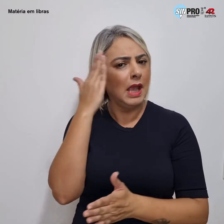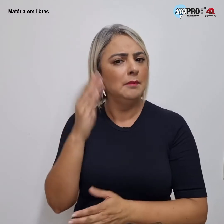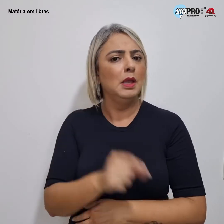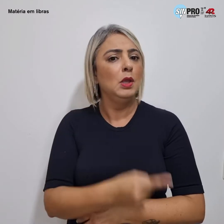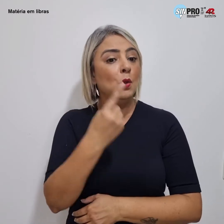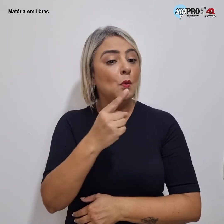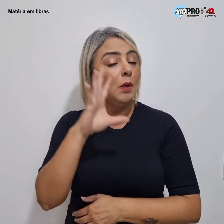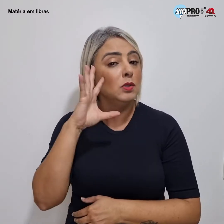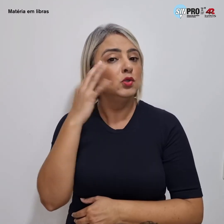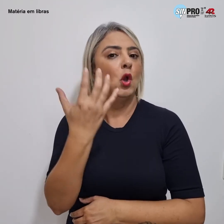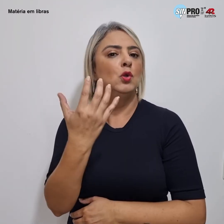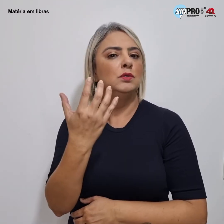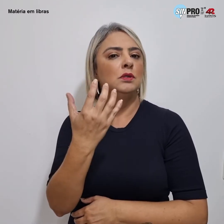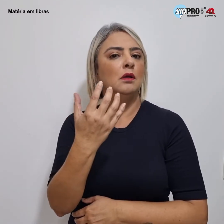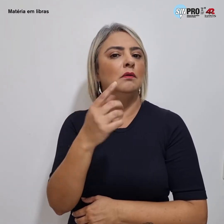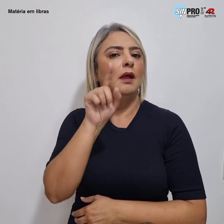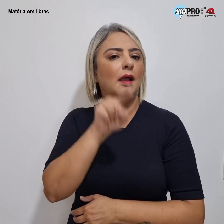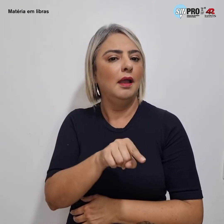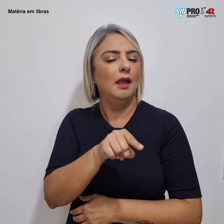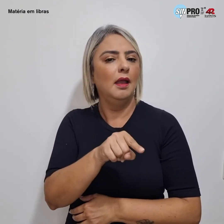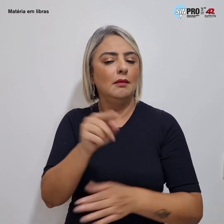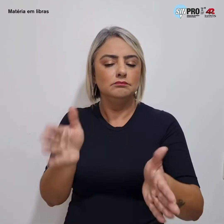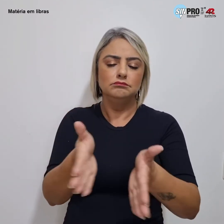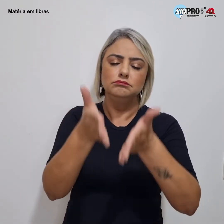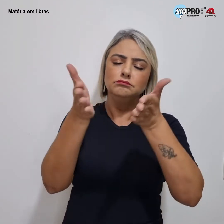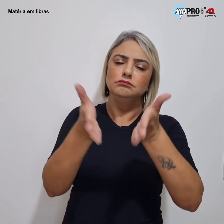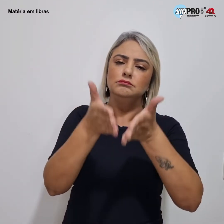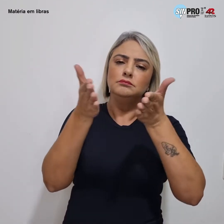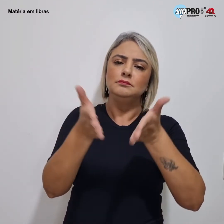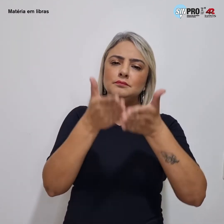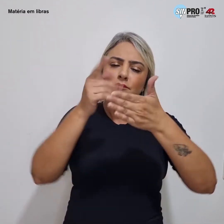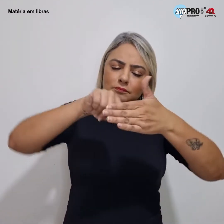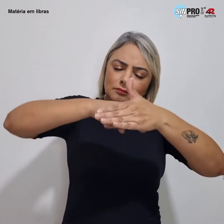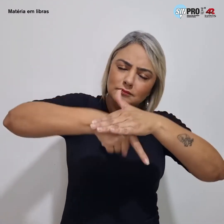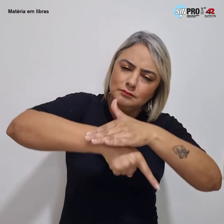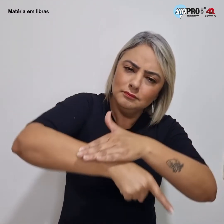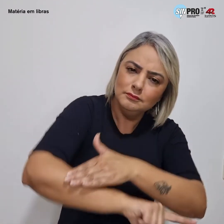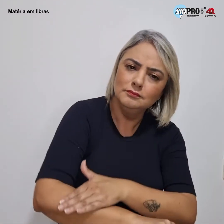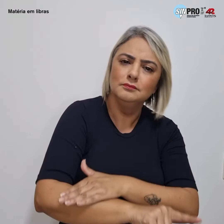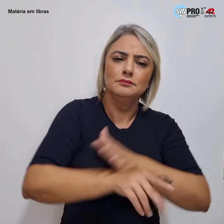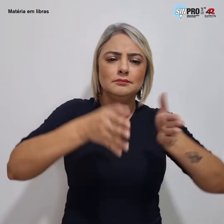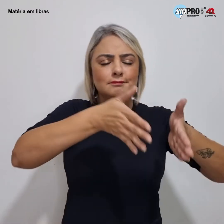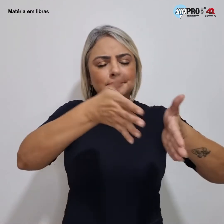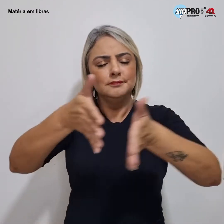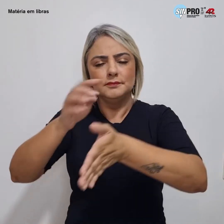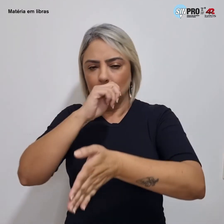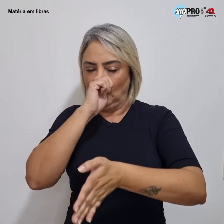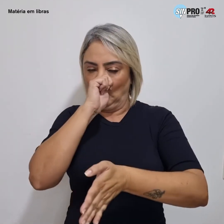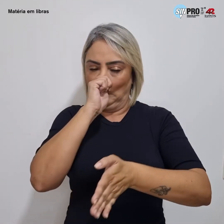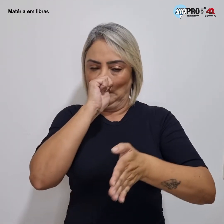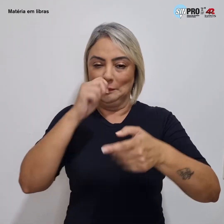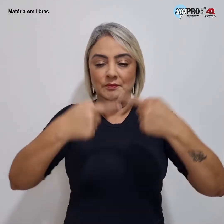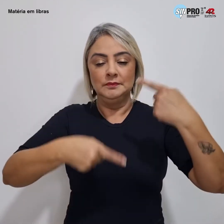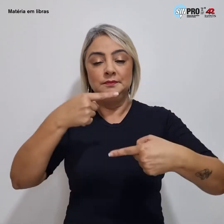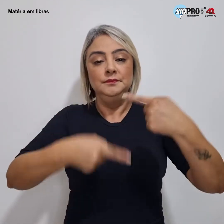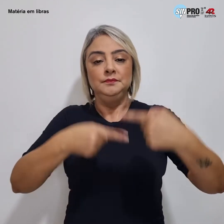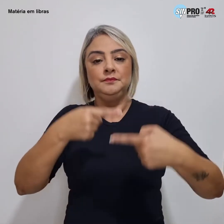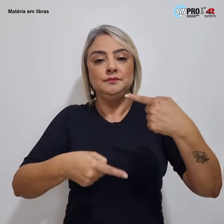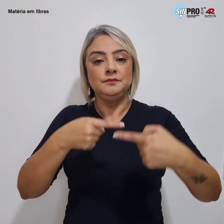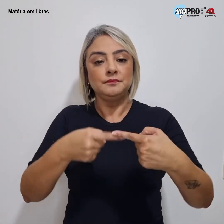sabemos, que uma das saídas para isso é promover profundas e participativas